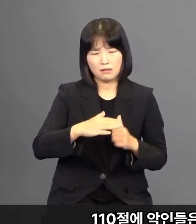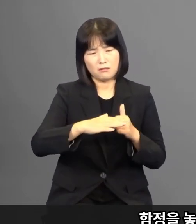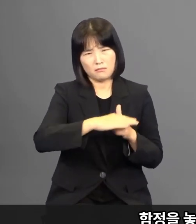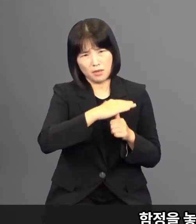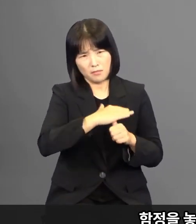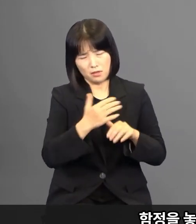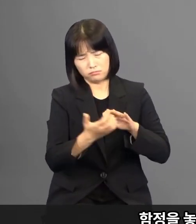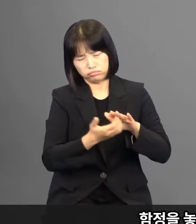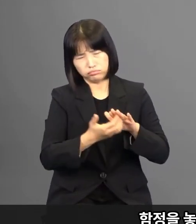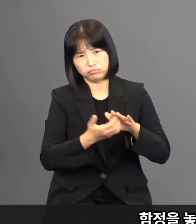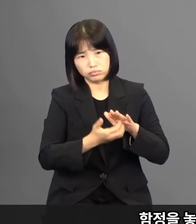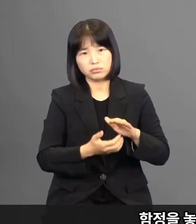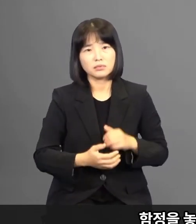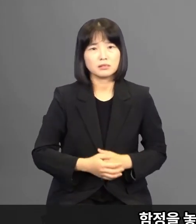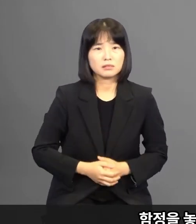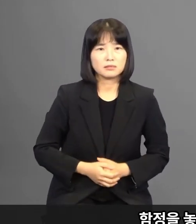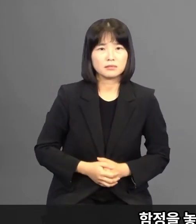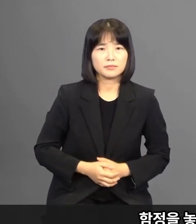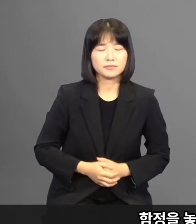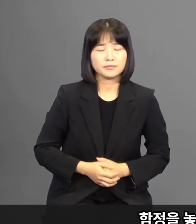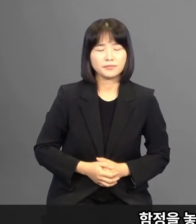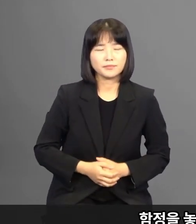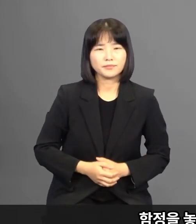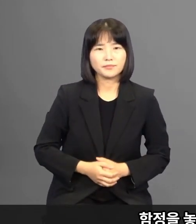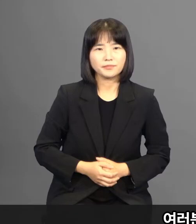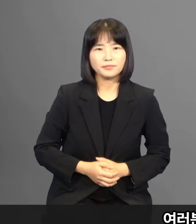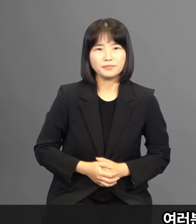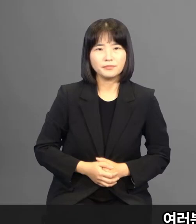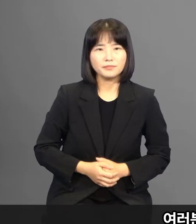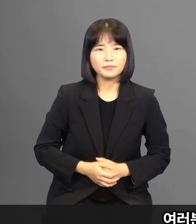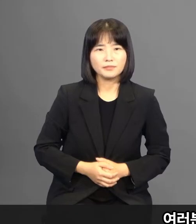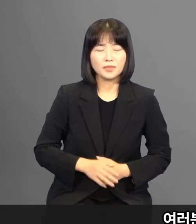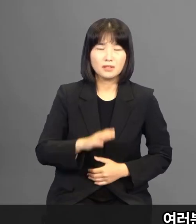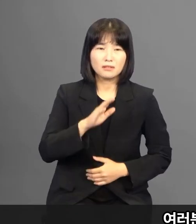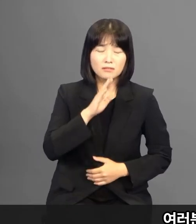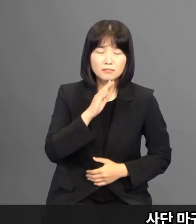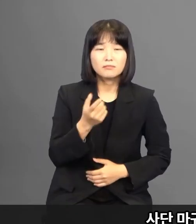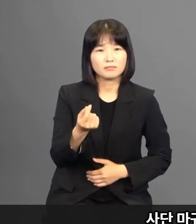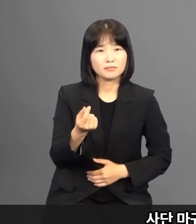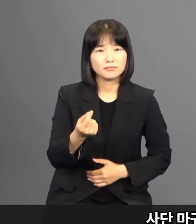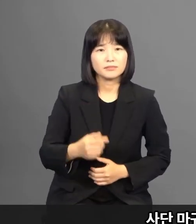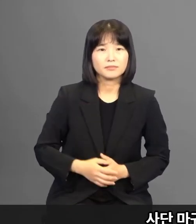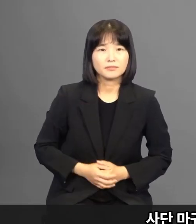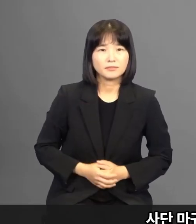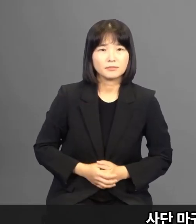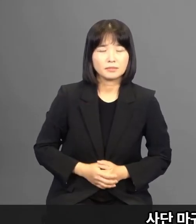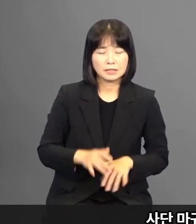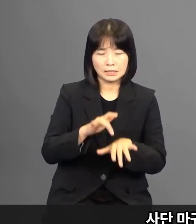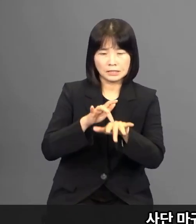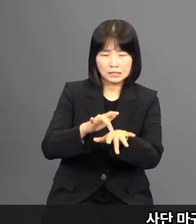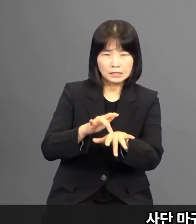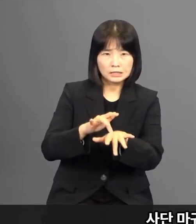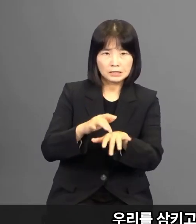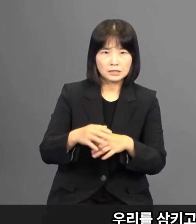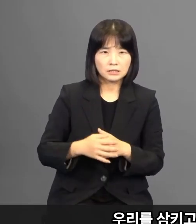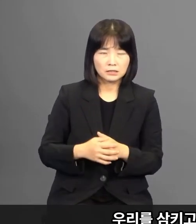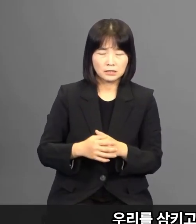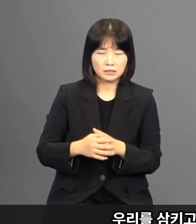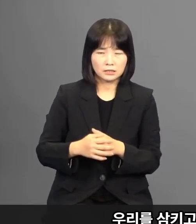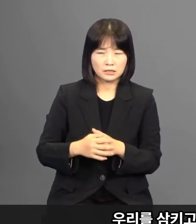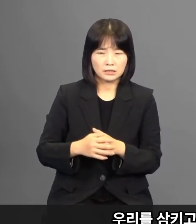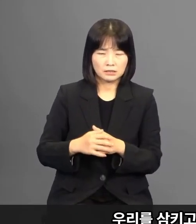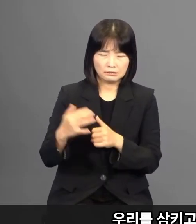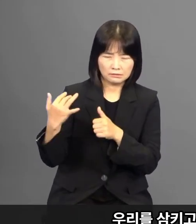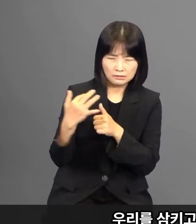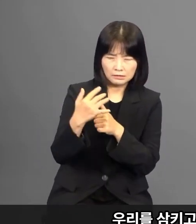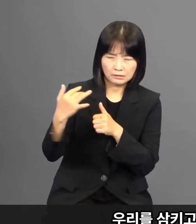놓습니다. 함정을 놓습니다. 덫을 놓습니다. 여러분, 정말 그렇습니다. 사단 마귀가 우는 사자와 같이 우리를